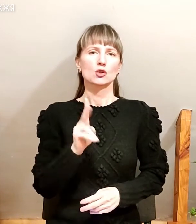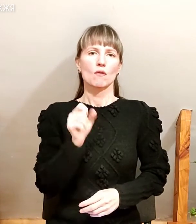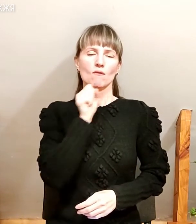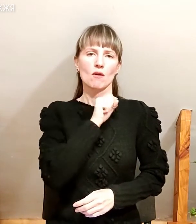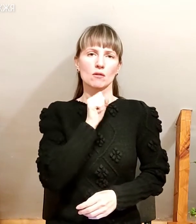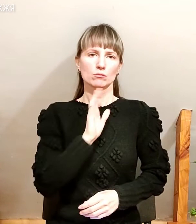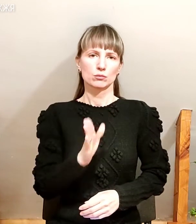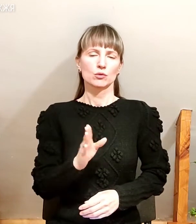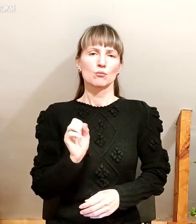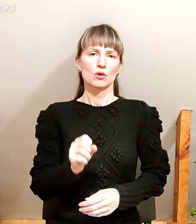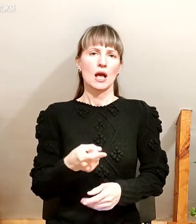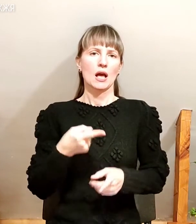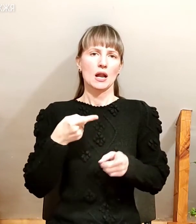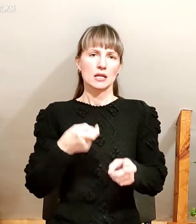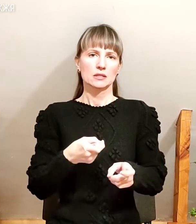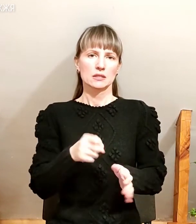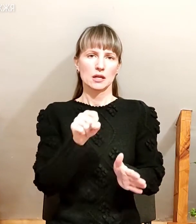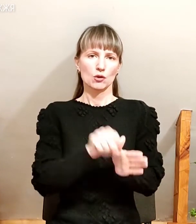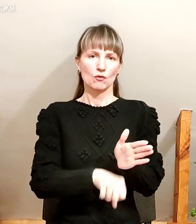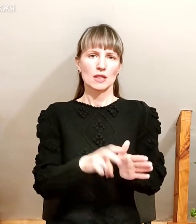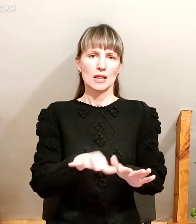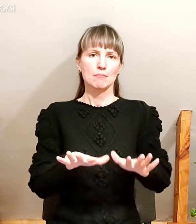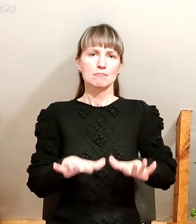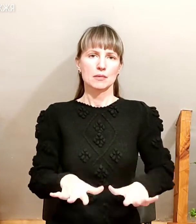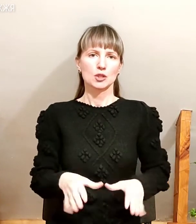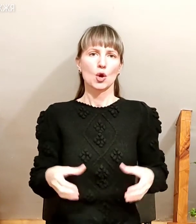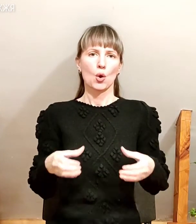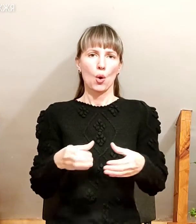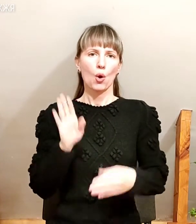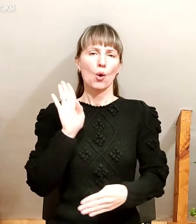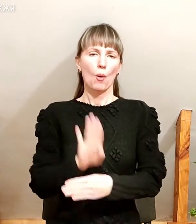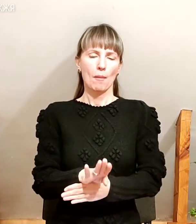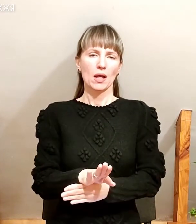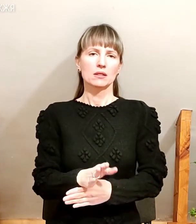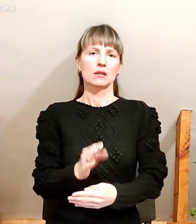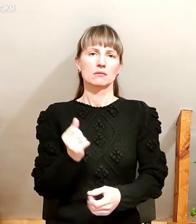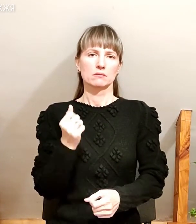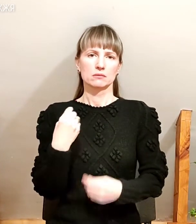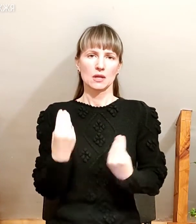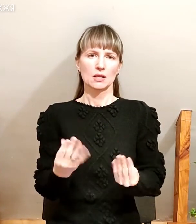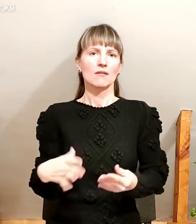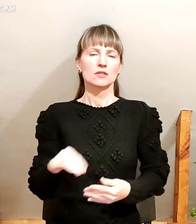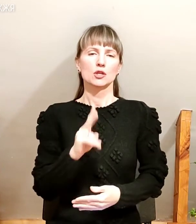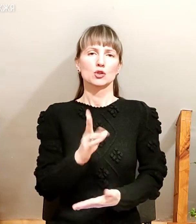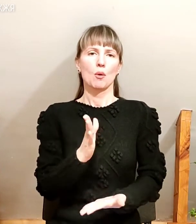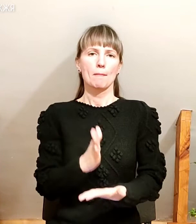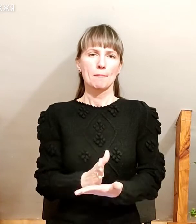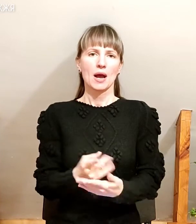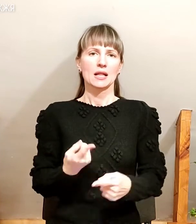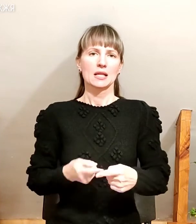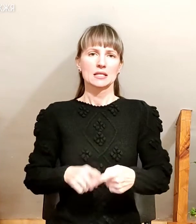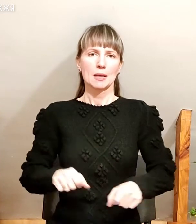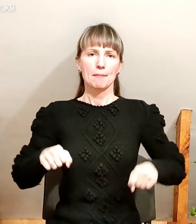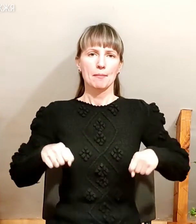будуть розстрілюватися на місці. Команда, відповідно, надана всім, хто має на це право.